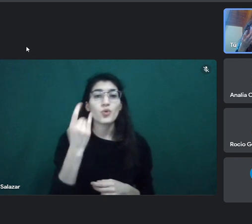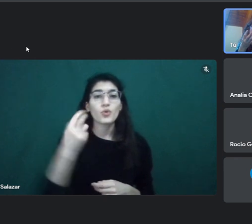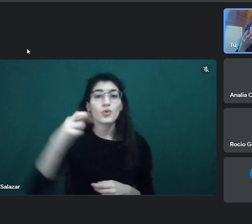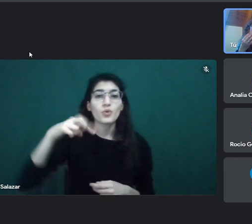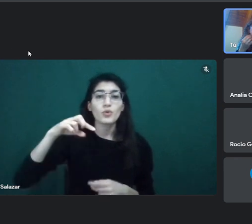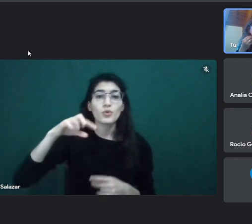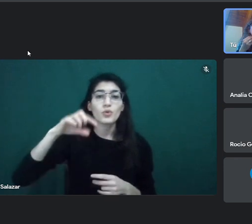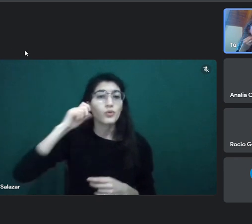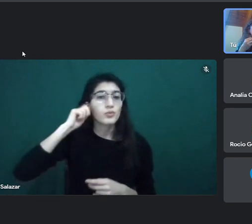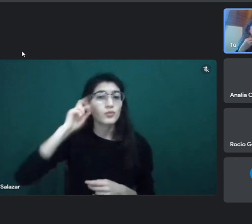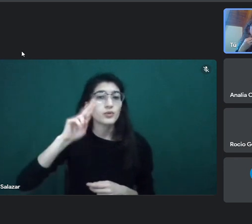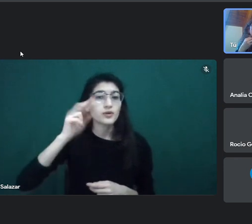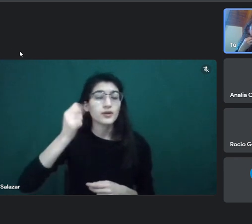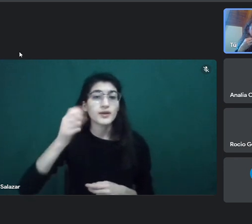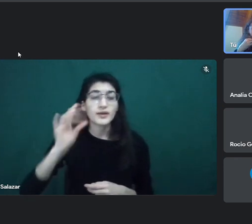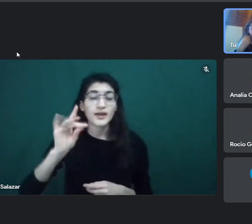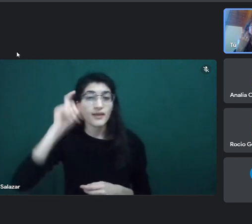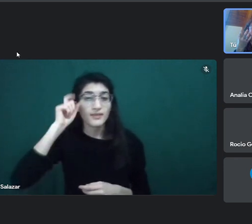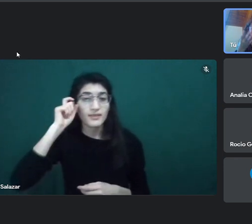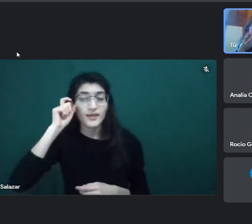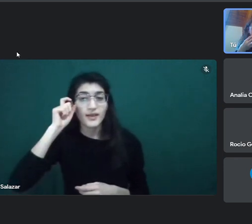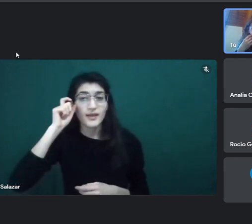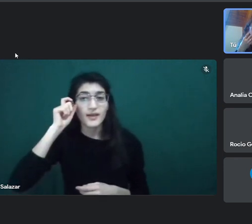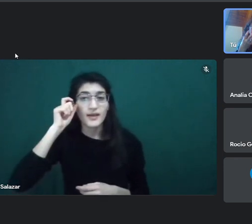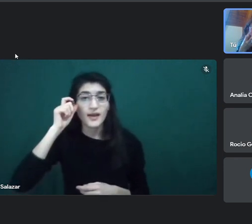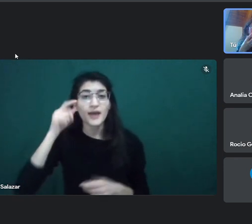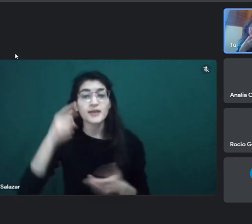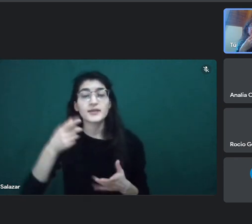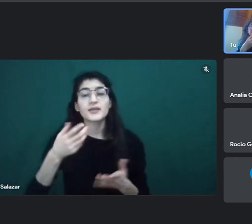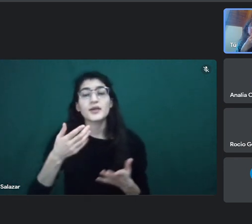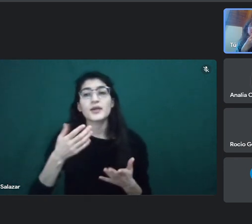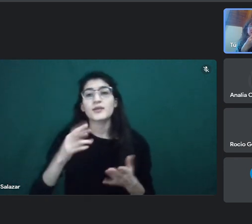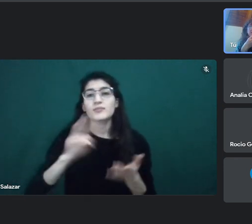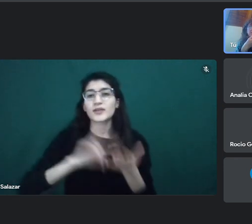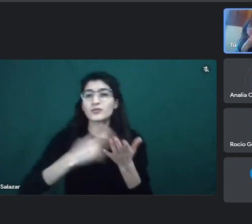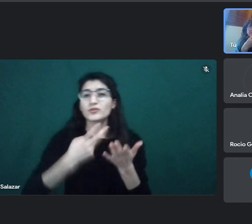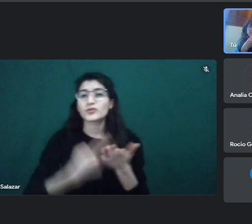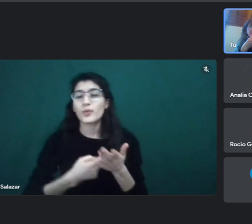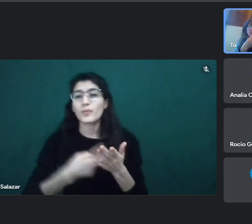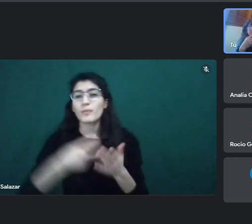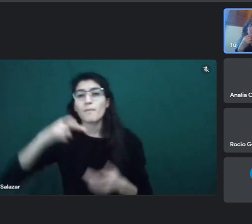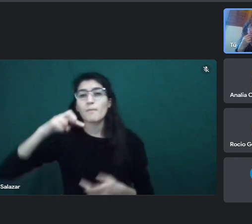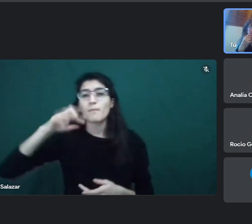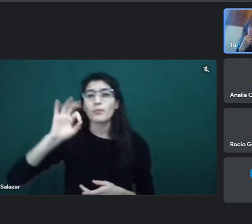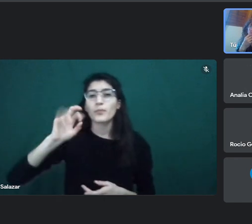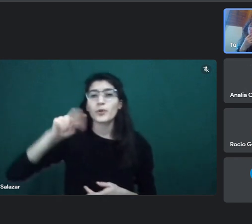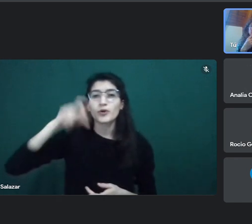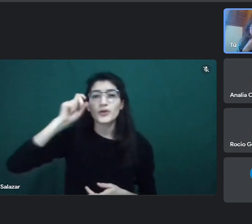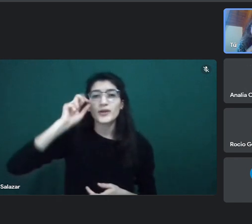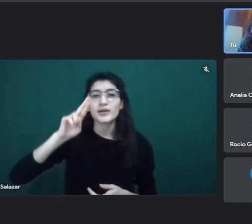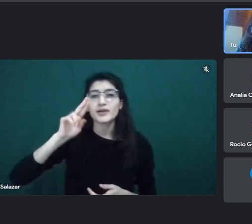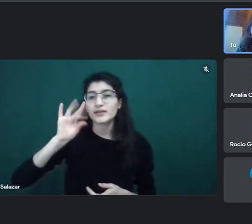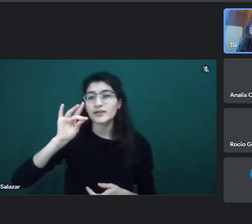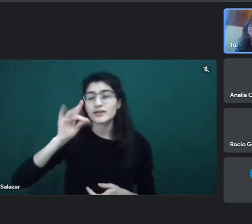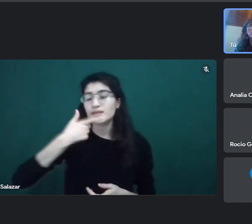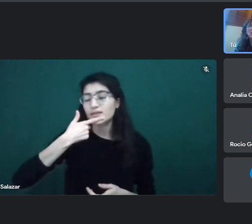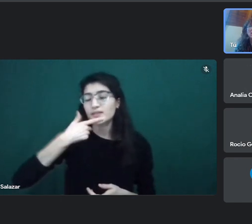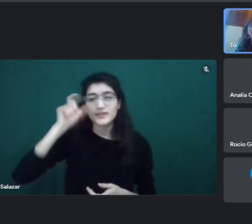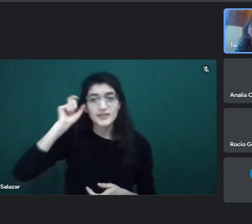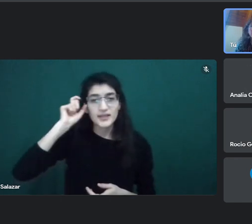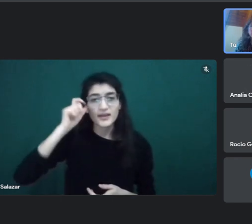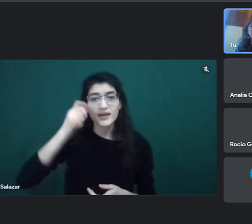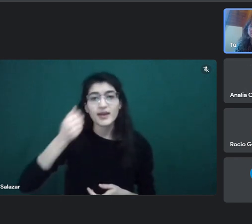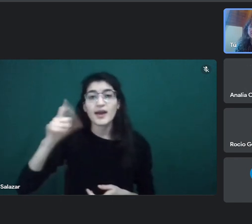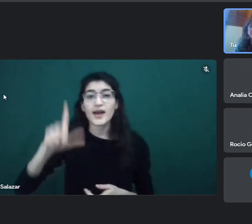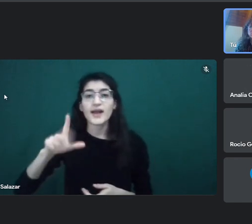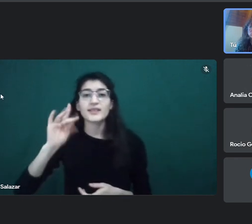upgrade quiere decir ponerse al día, actualizarse, ¿sí? En ese caso.